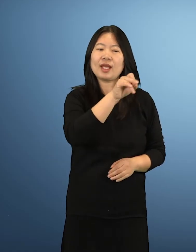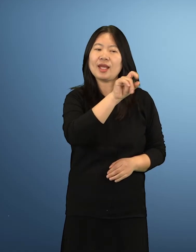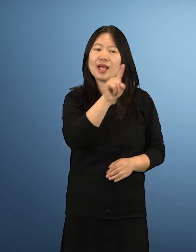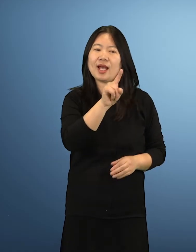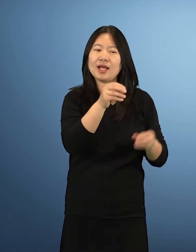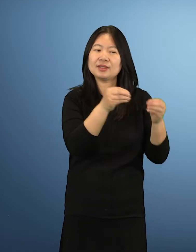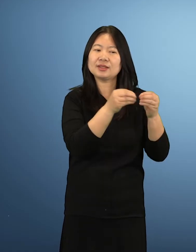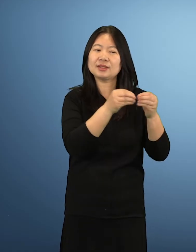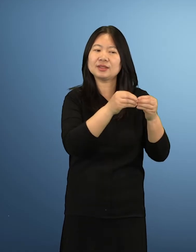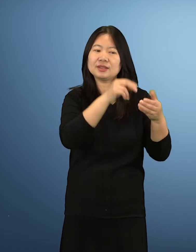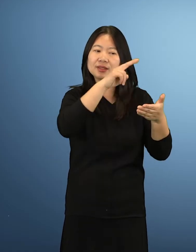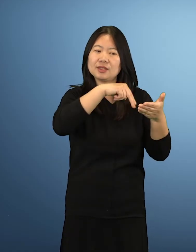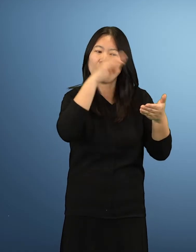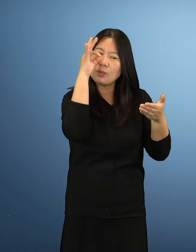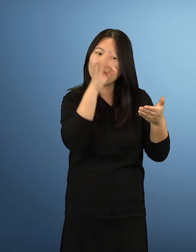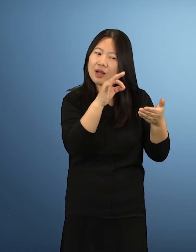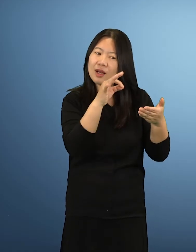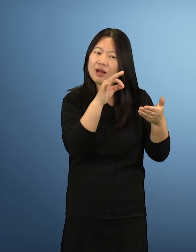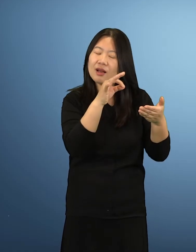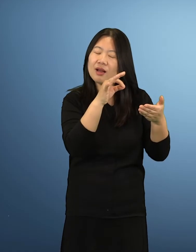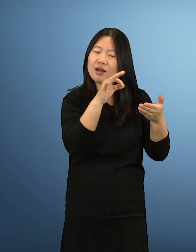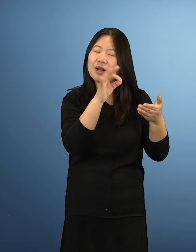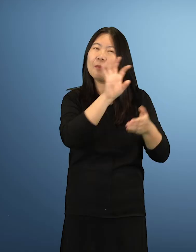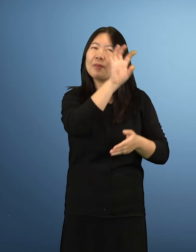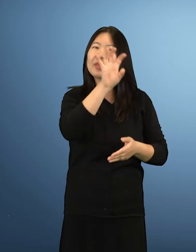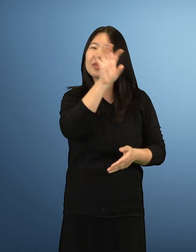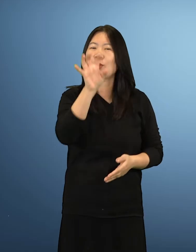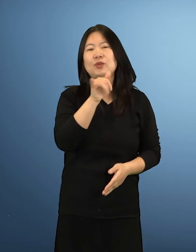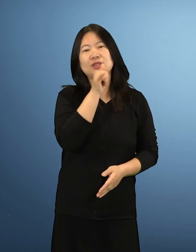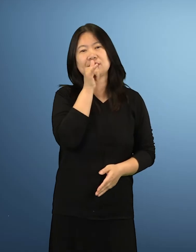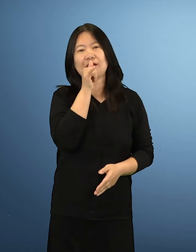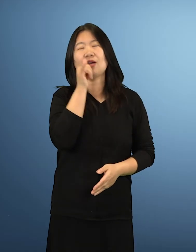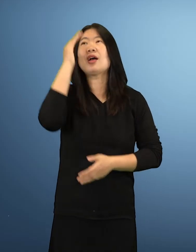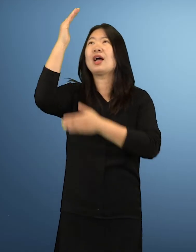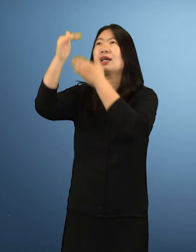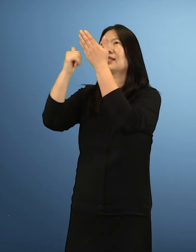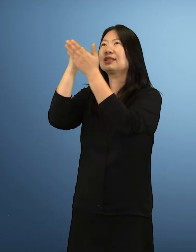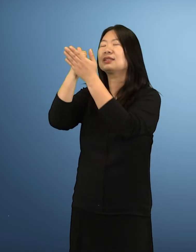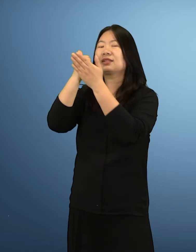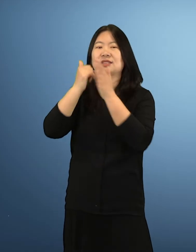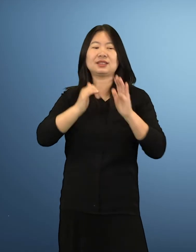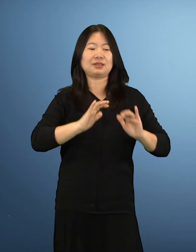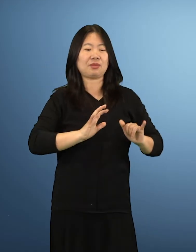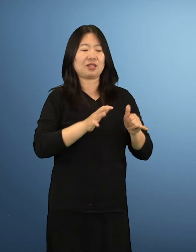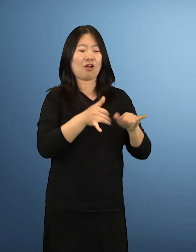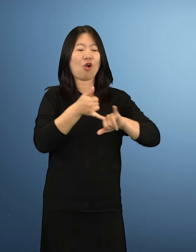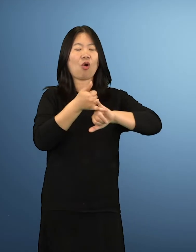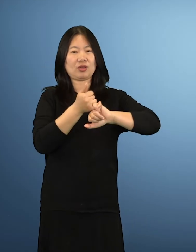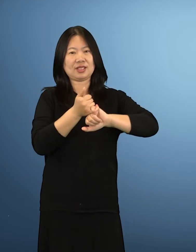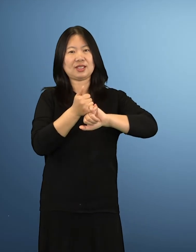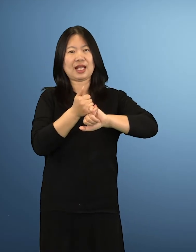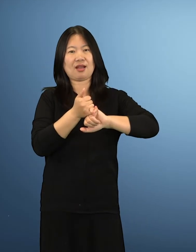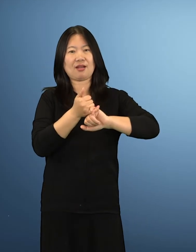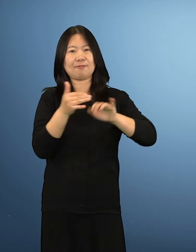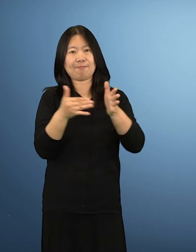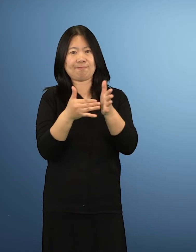글은 어떤 패턴을 갖고 있는가 하면 하나님이 이 백성들과 언약을 맺었어요.